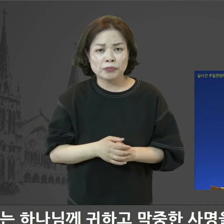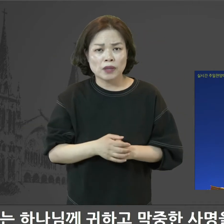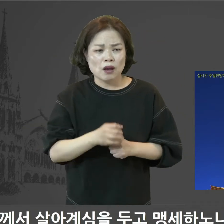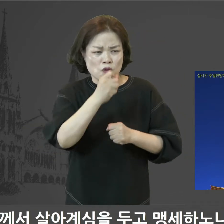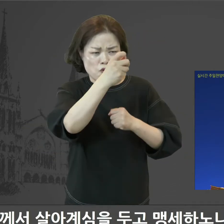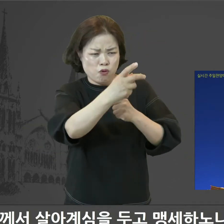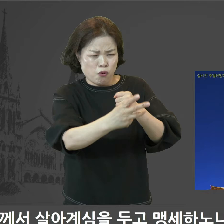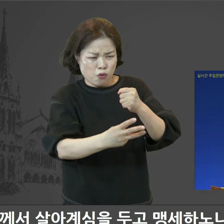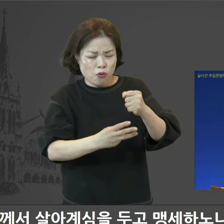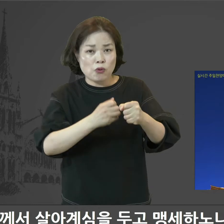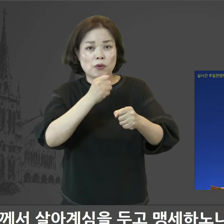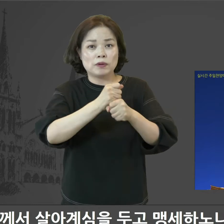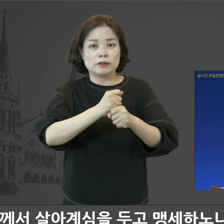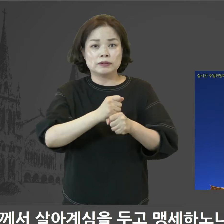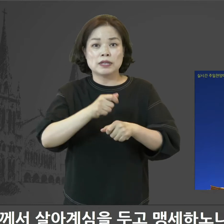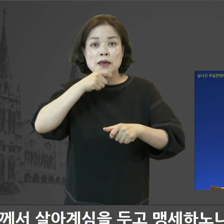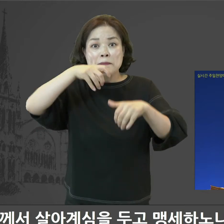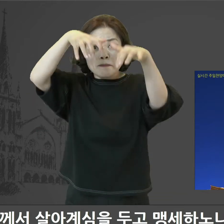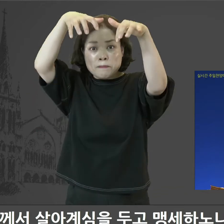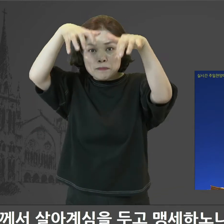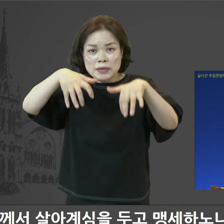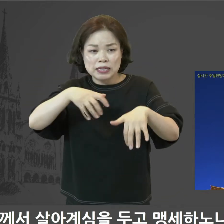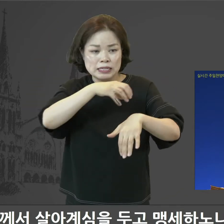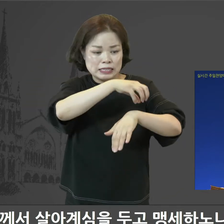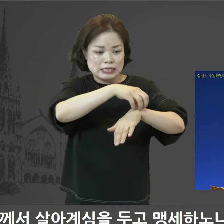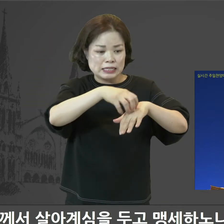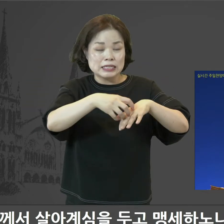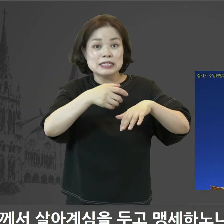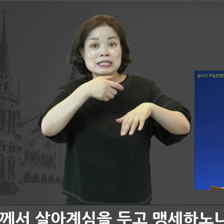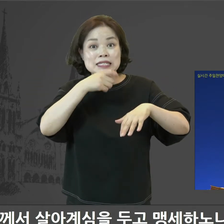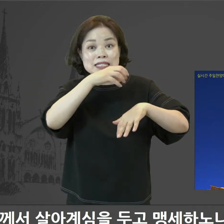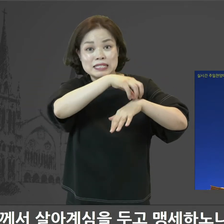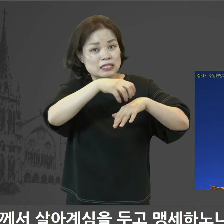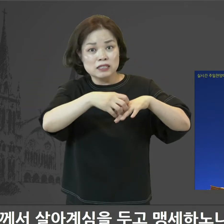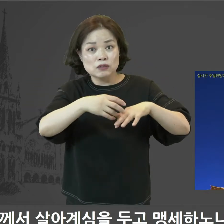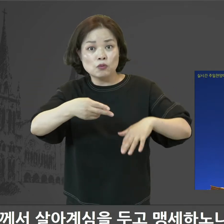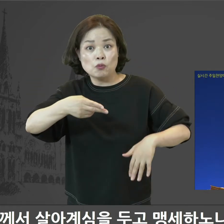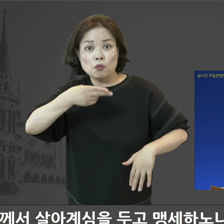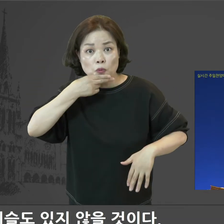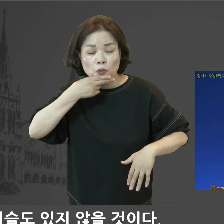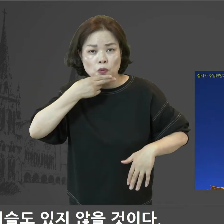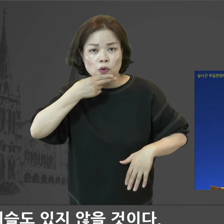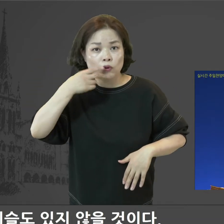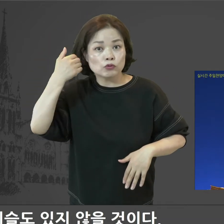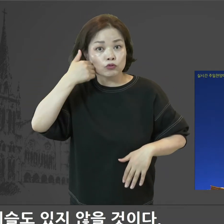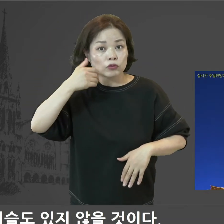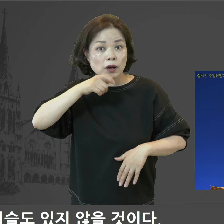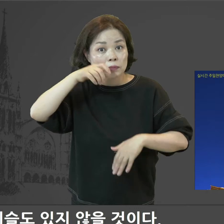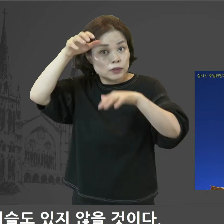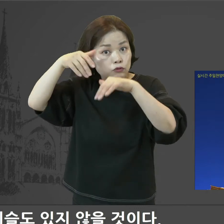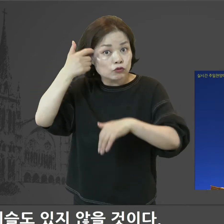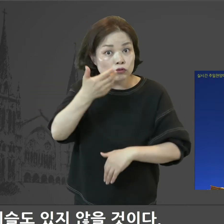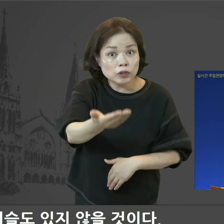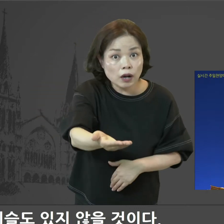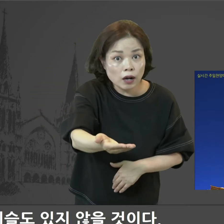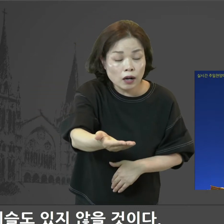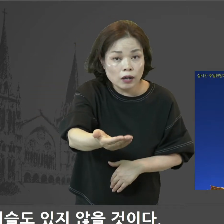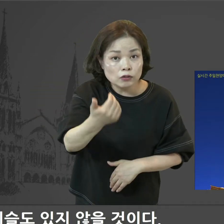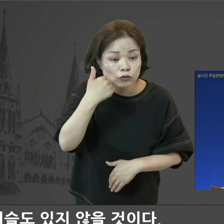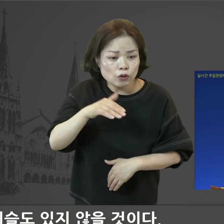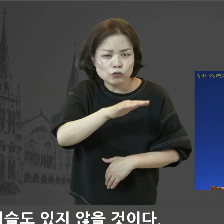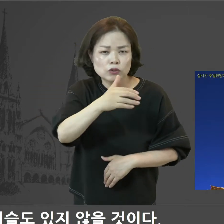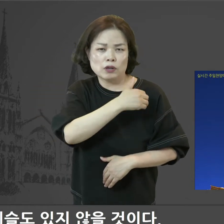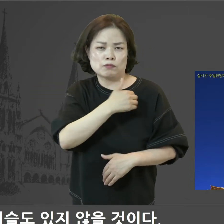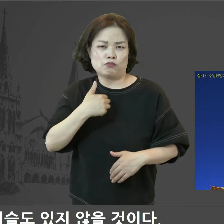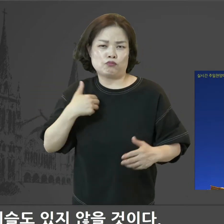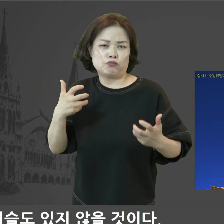수년 동안 비도 이슬도 있지 않을 것이다 라고 말하는 거죠. 누가 비를 내리는 신이냐? 누가 우리에게